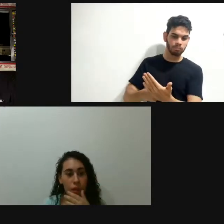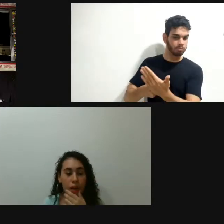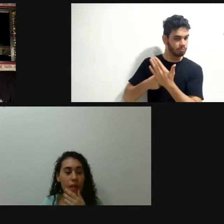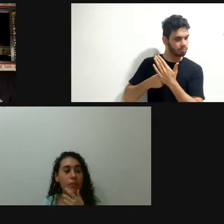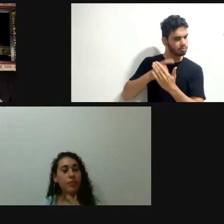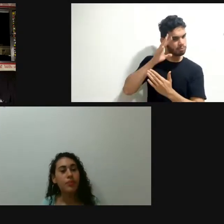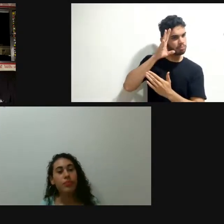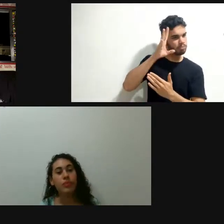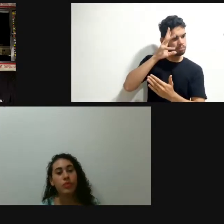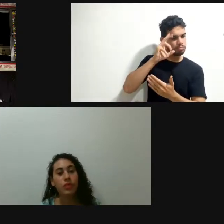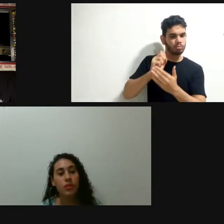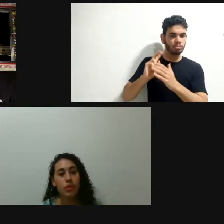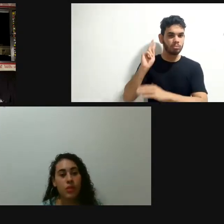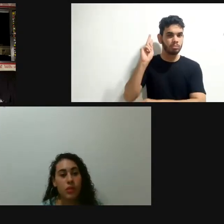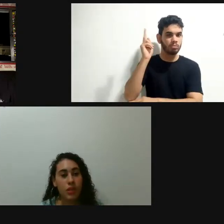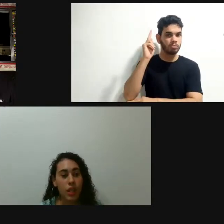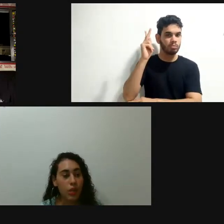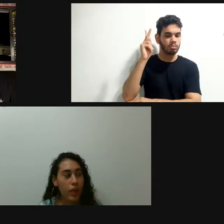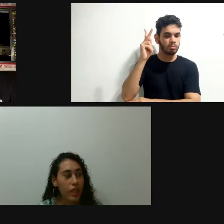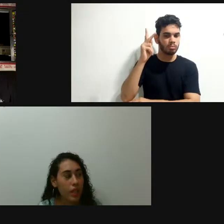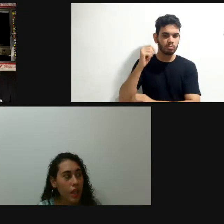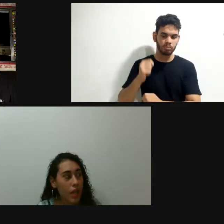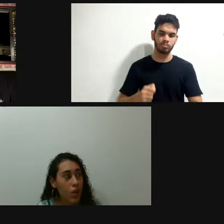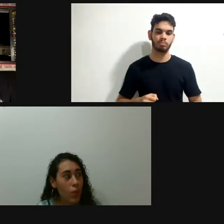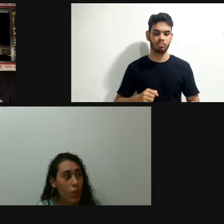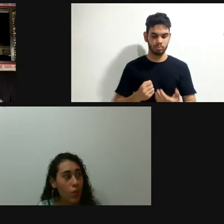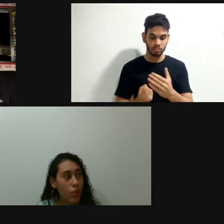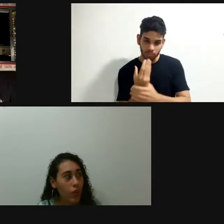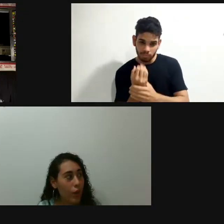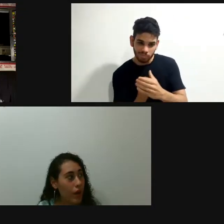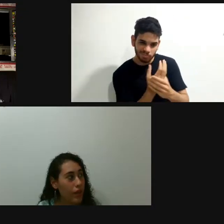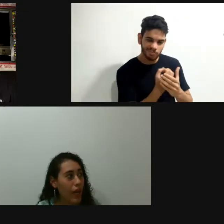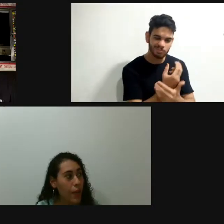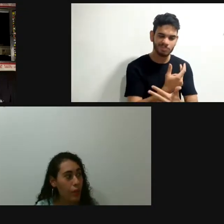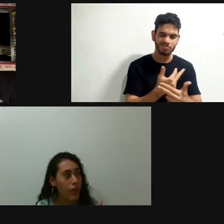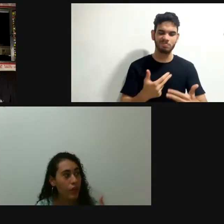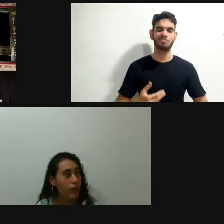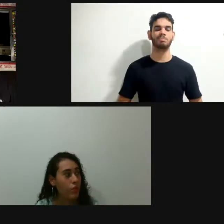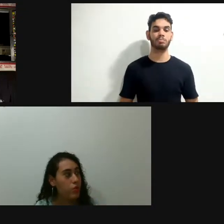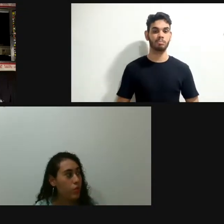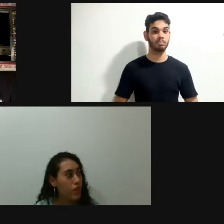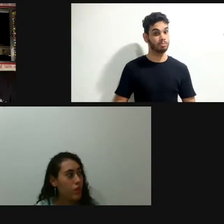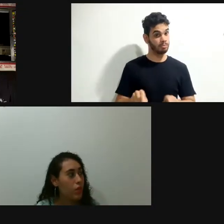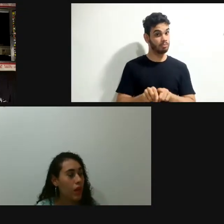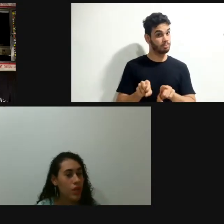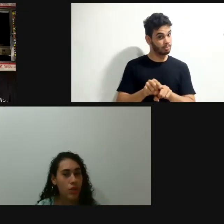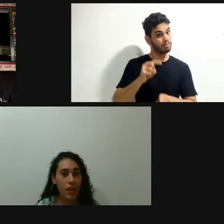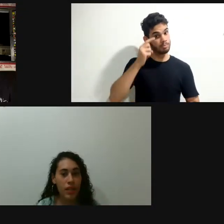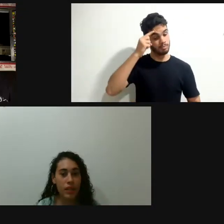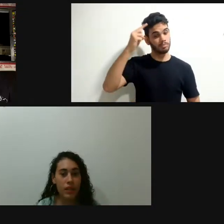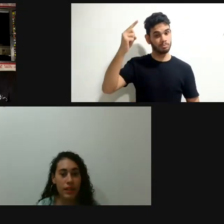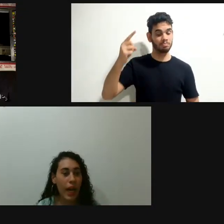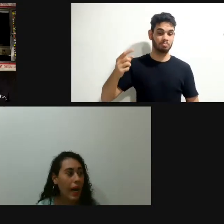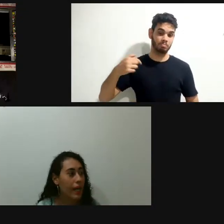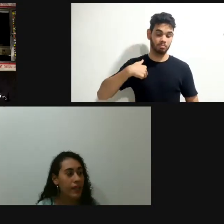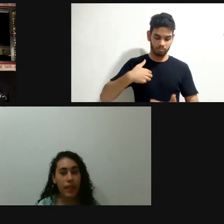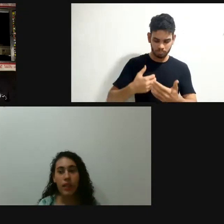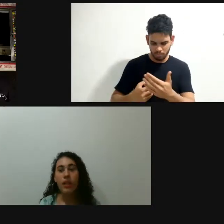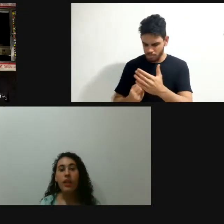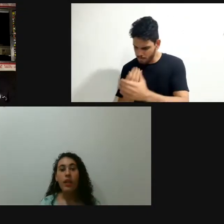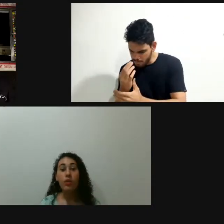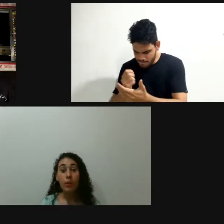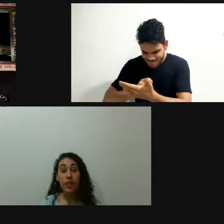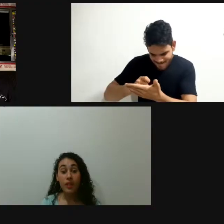história também. Tanto é que na época que eu estava construindo a história da